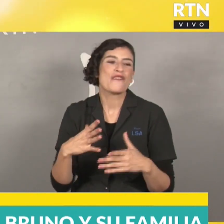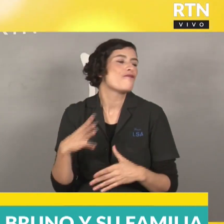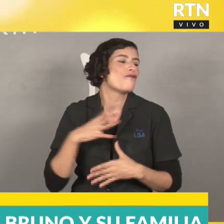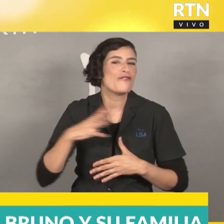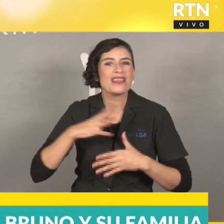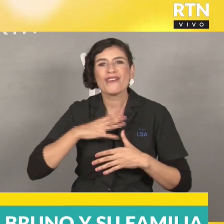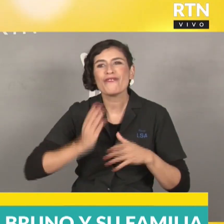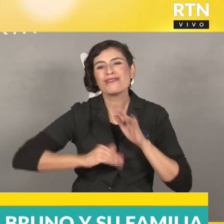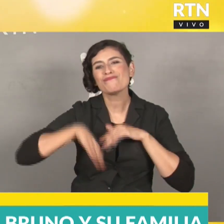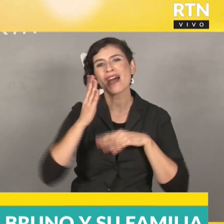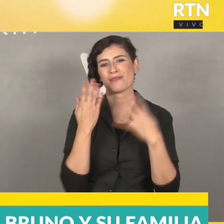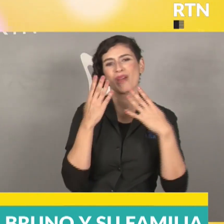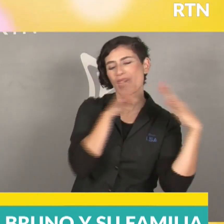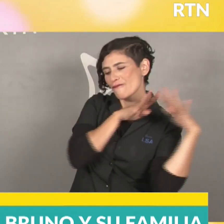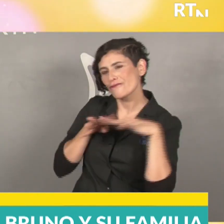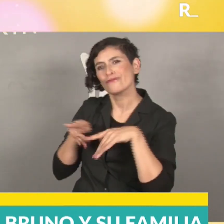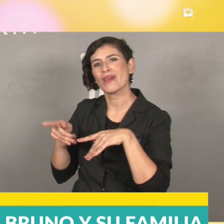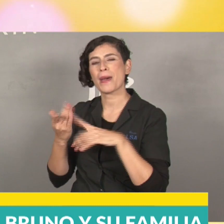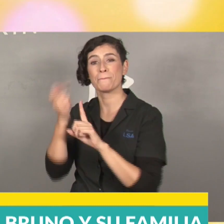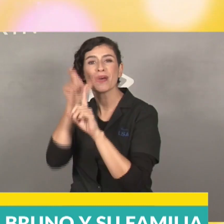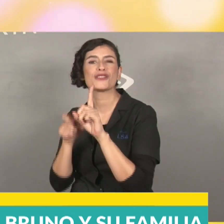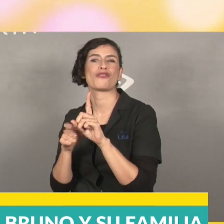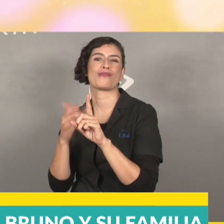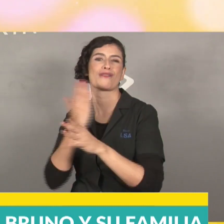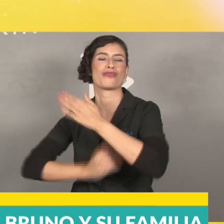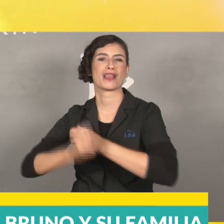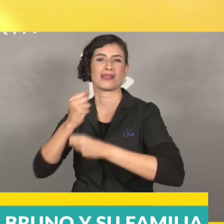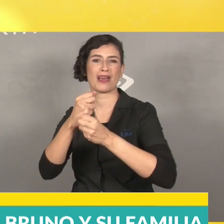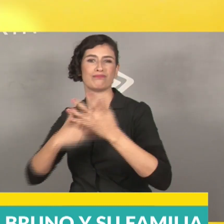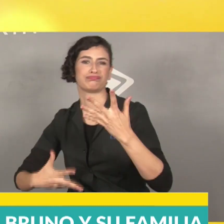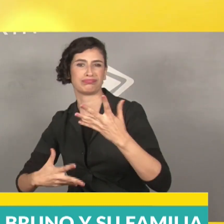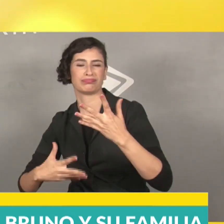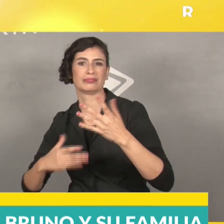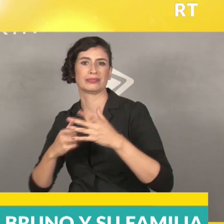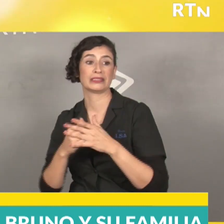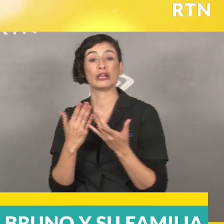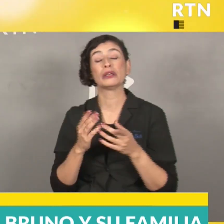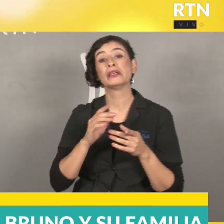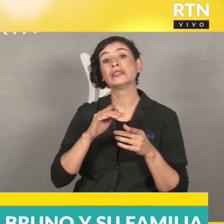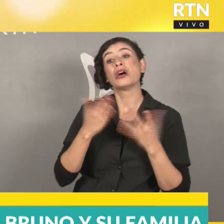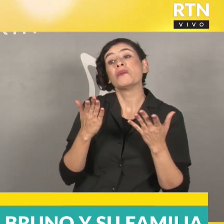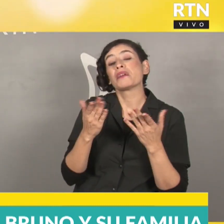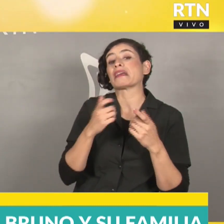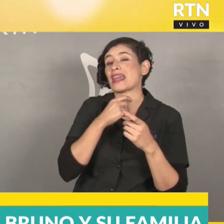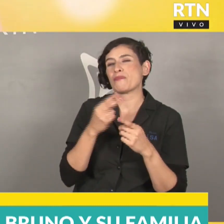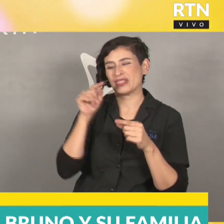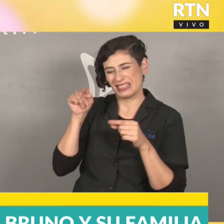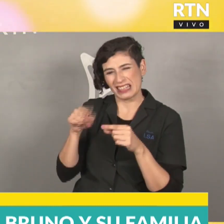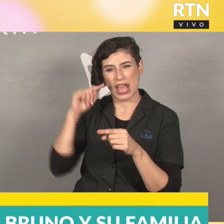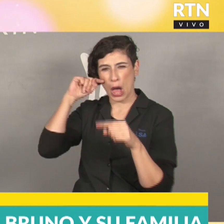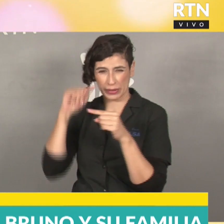esto. También a través de esta asociación lo que queremos visibilizar son las CEPOF. Y